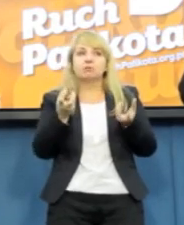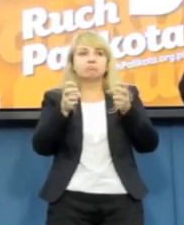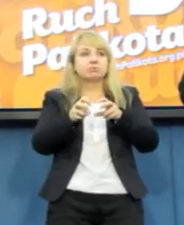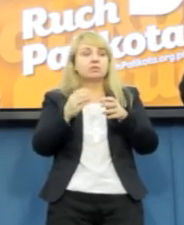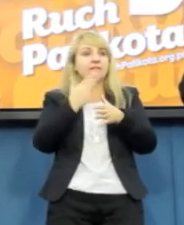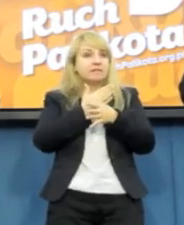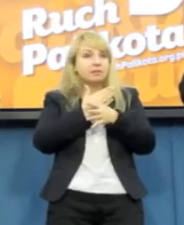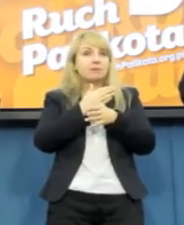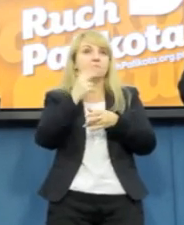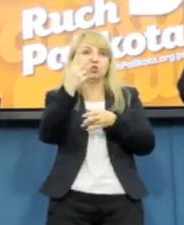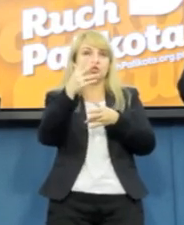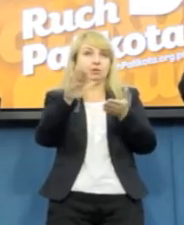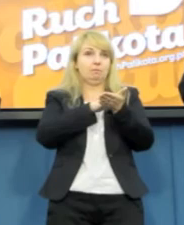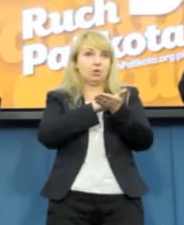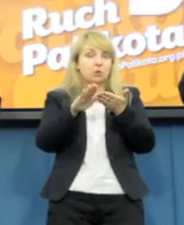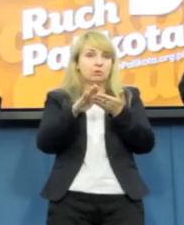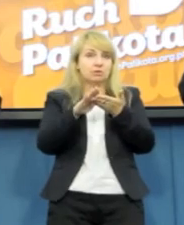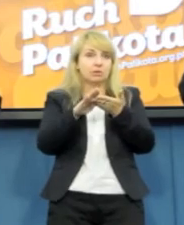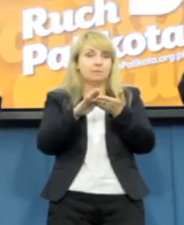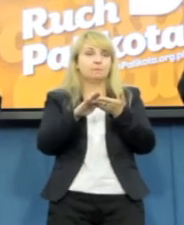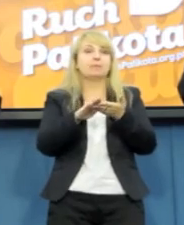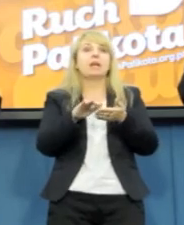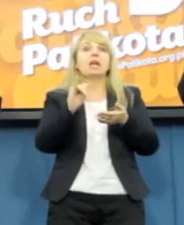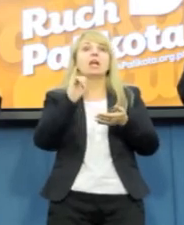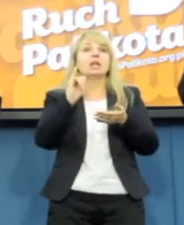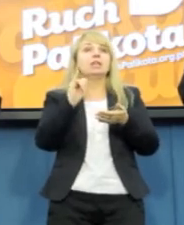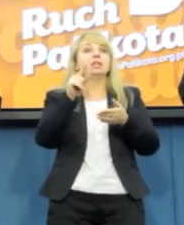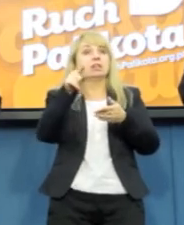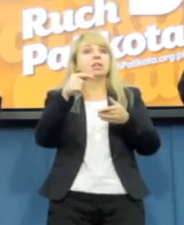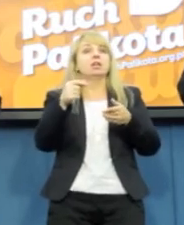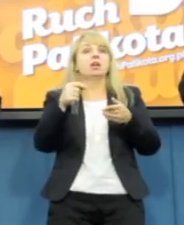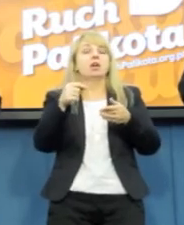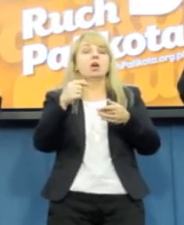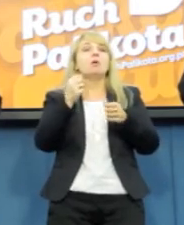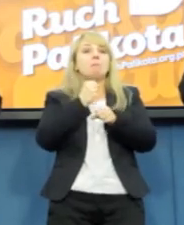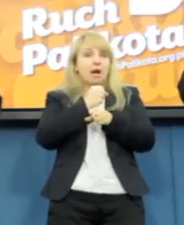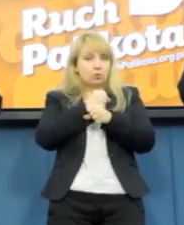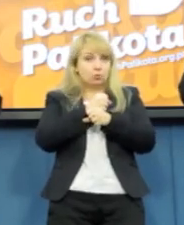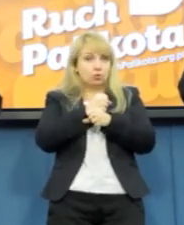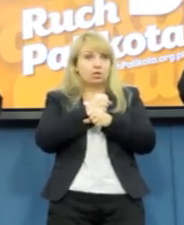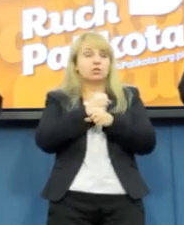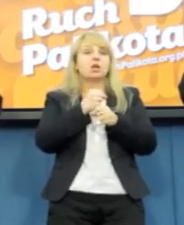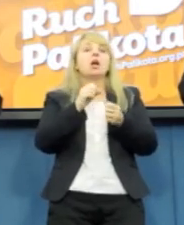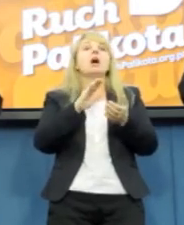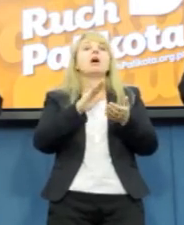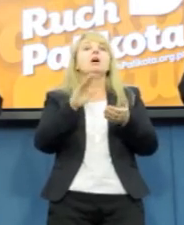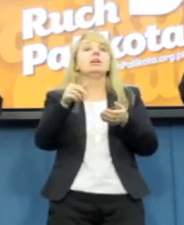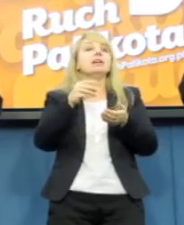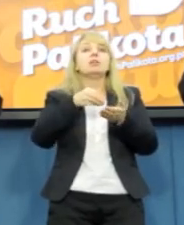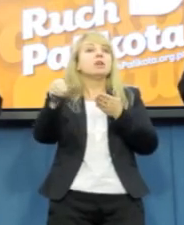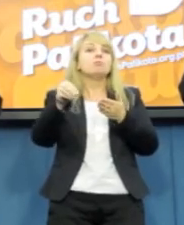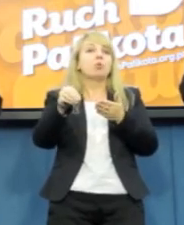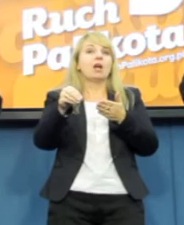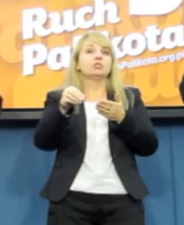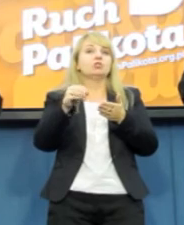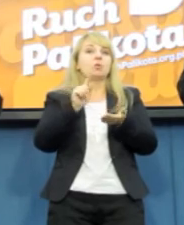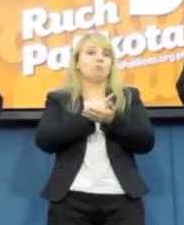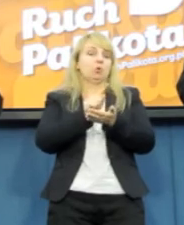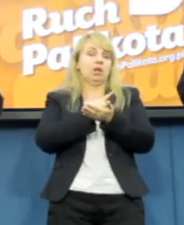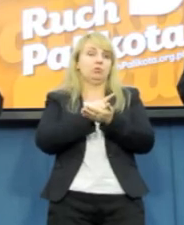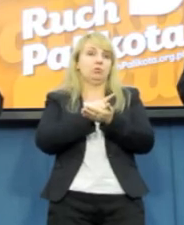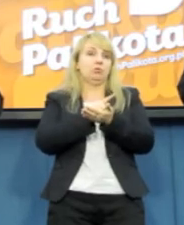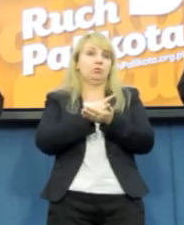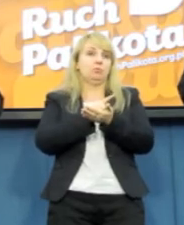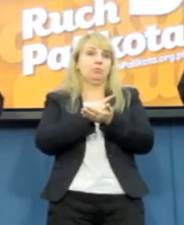3-miesięcznym okresie próbnym. Przez te 3 miesiące będziesz prowadził firmę, nie płacąc żadnych poza VAT-em podatków. Jednocześnie przez